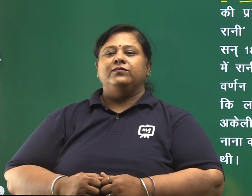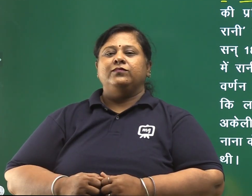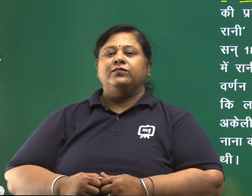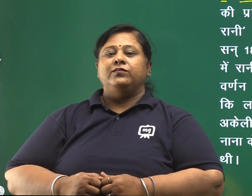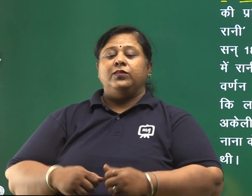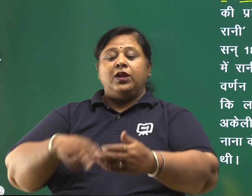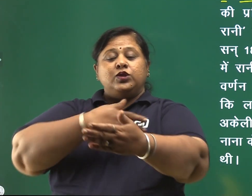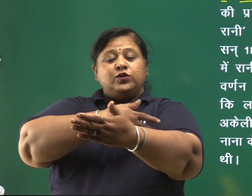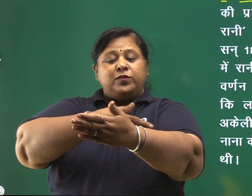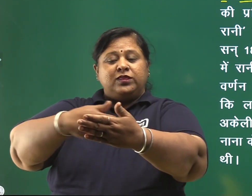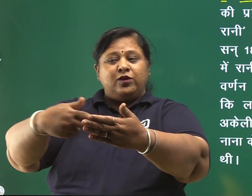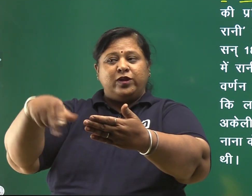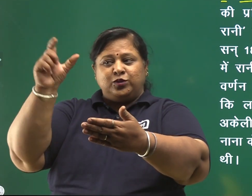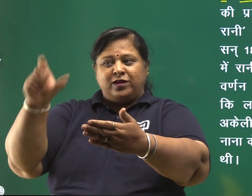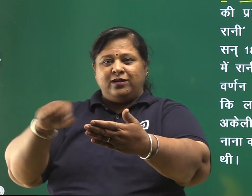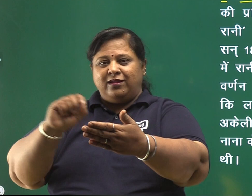सुभद्रा कुमारी चौहान